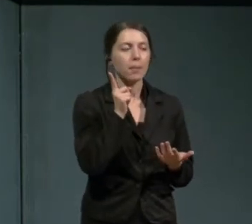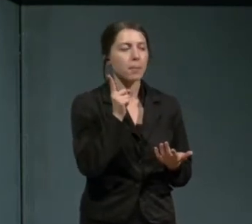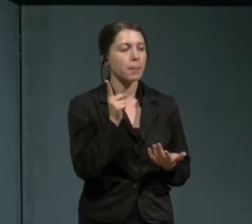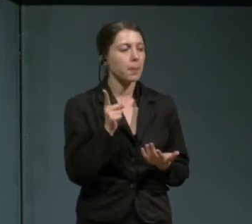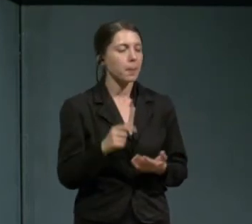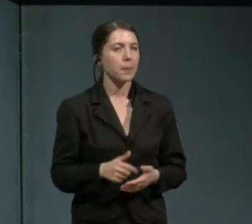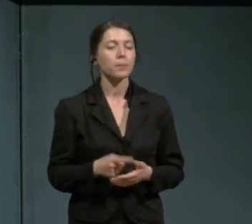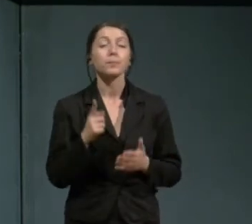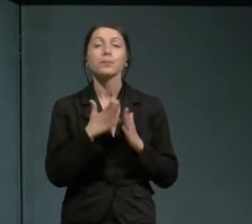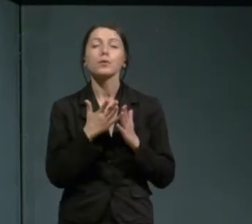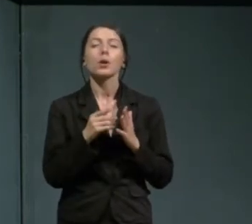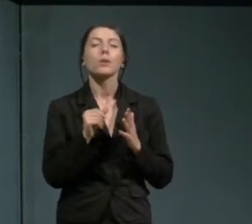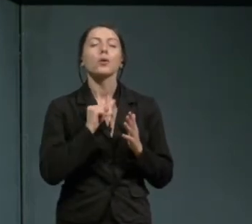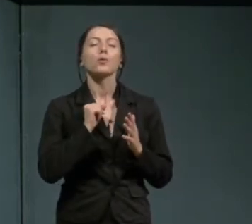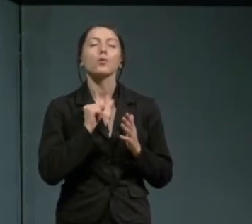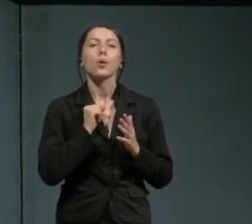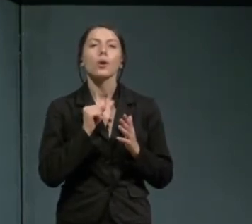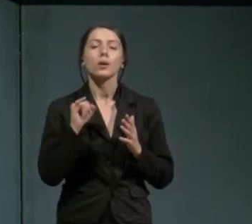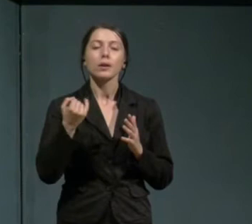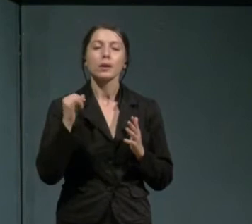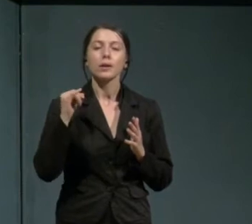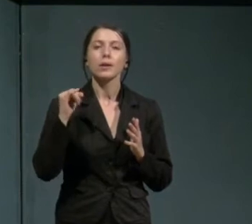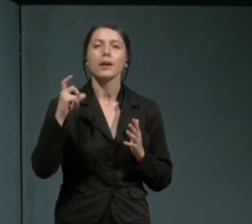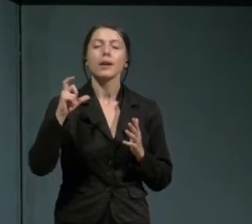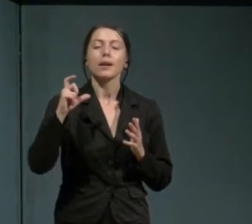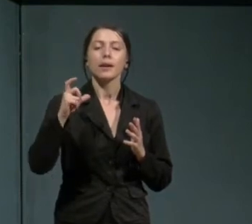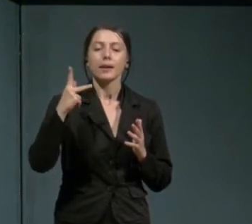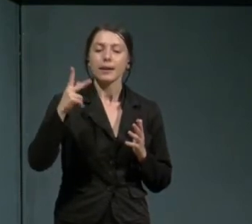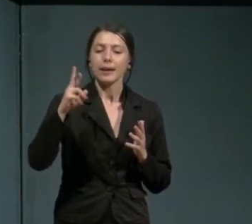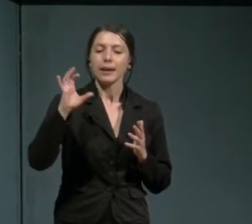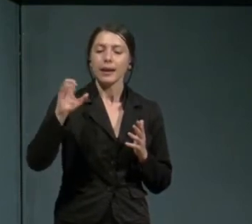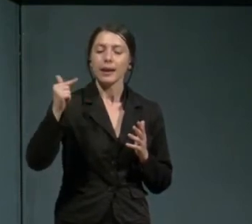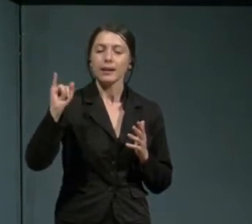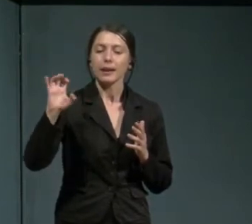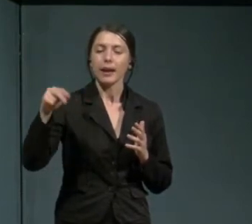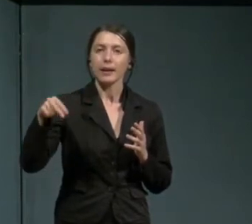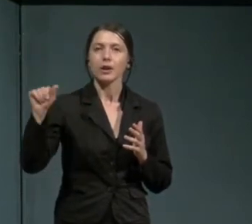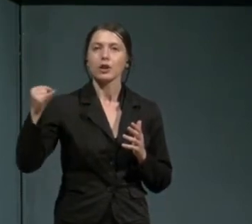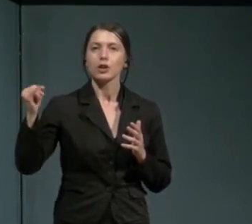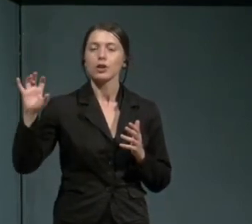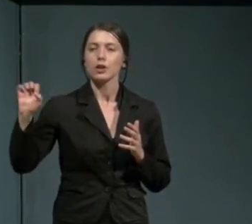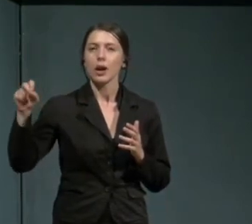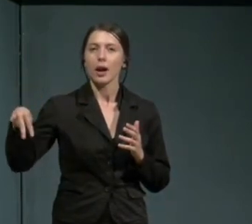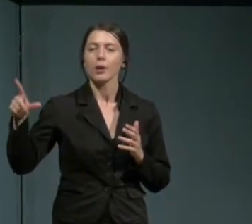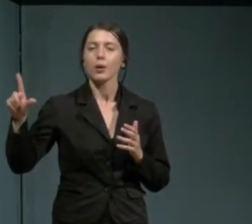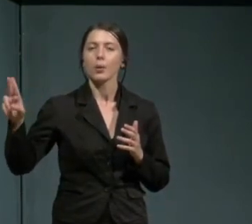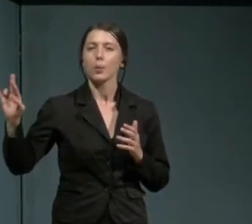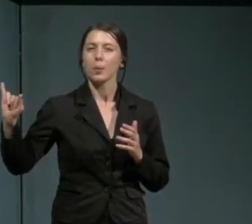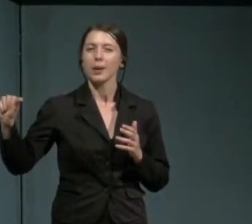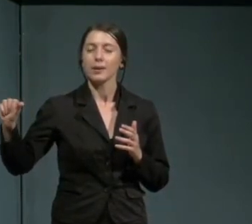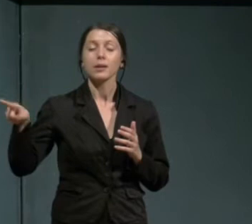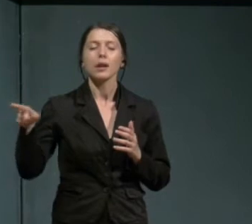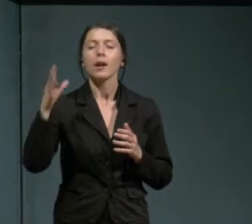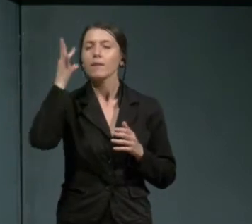un libro di jean louis etienne un filosofo che ha